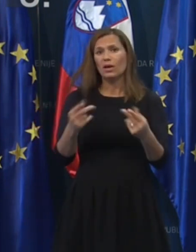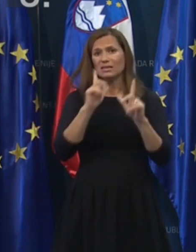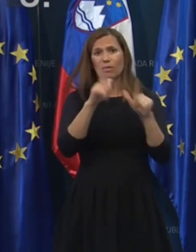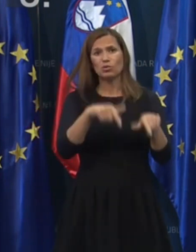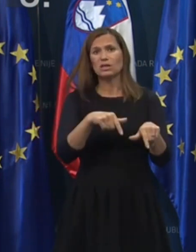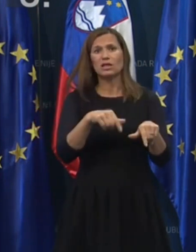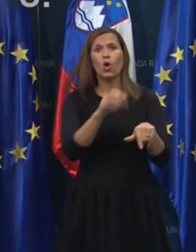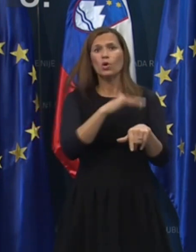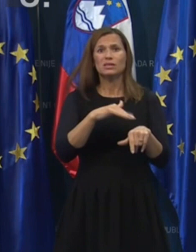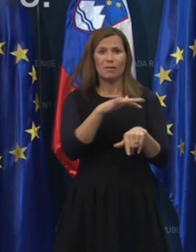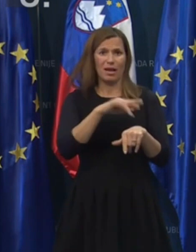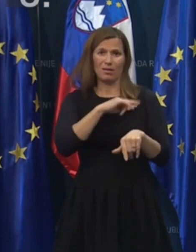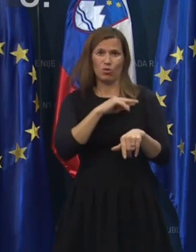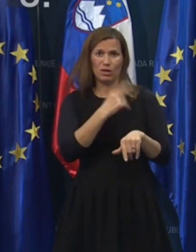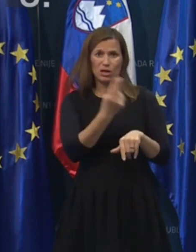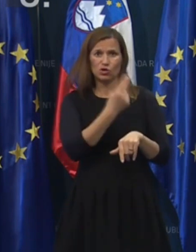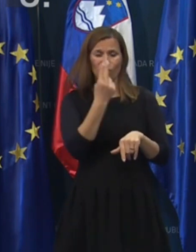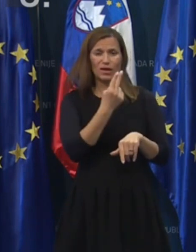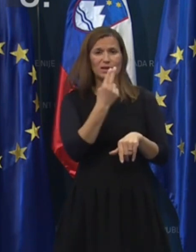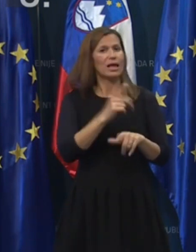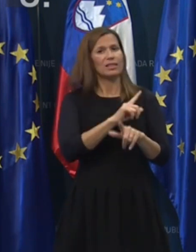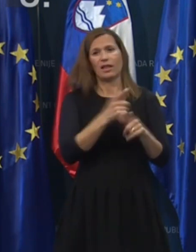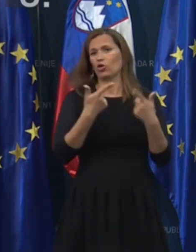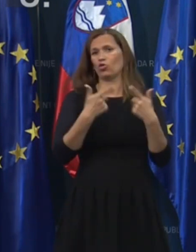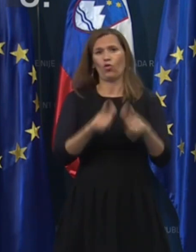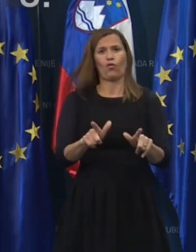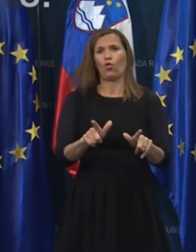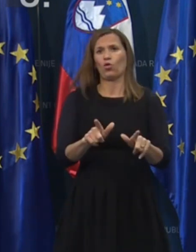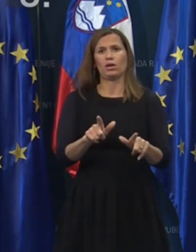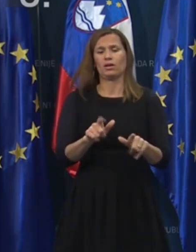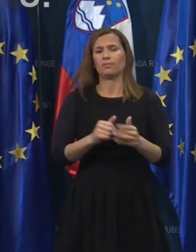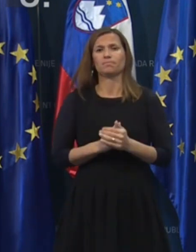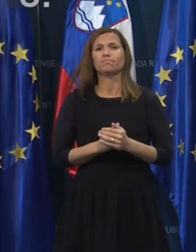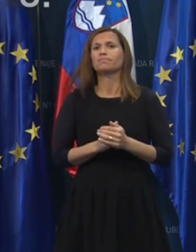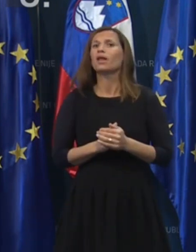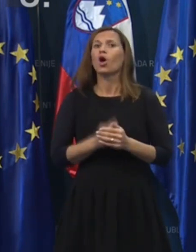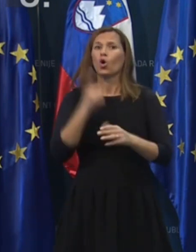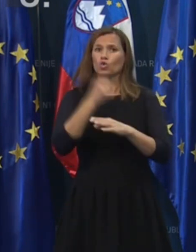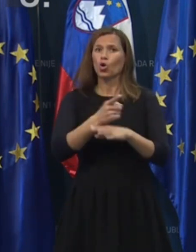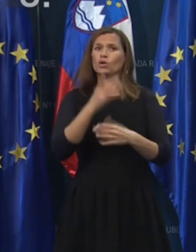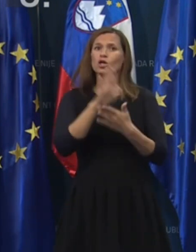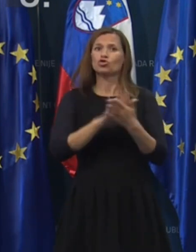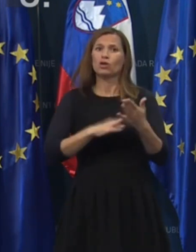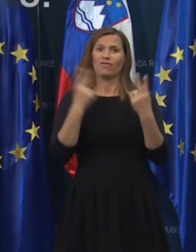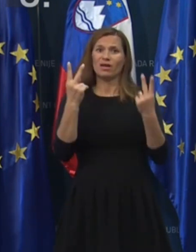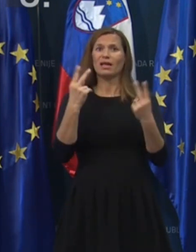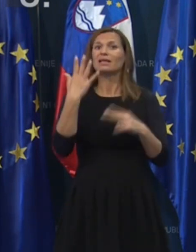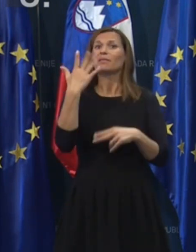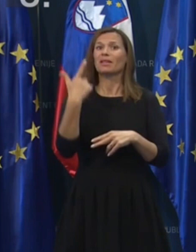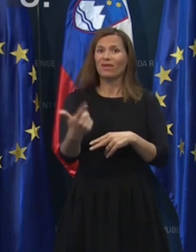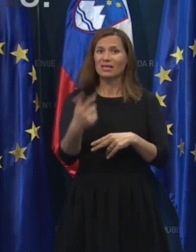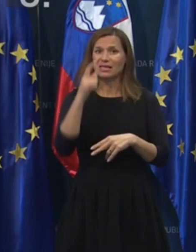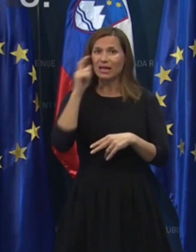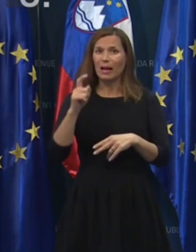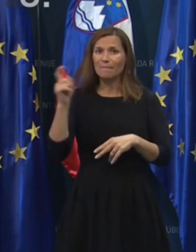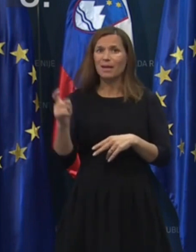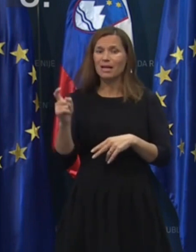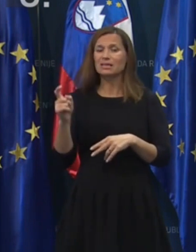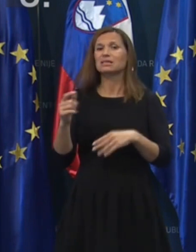ozemlja Republike Slovenije, se ne dovoli. Odlok bo začel veljati 25. marca ob